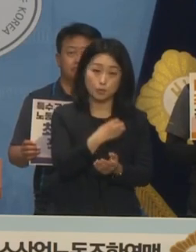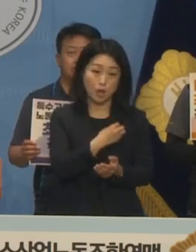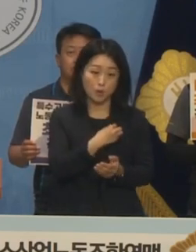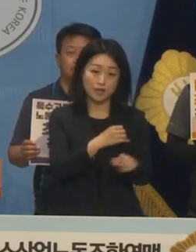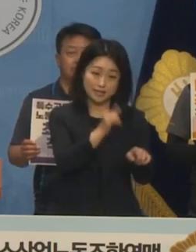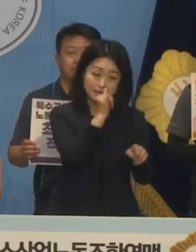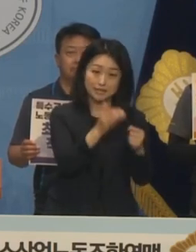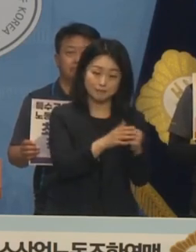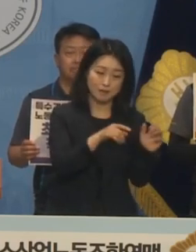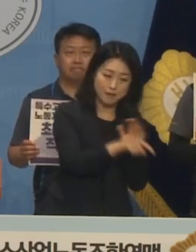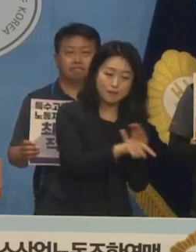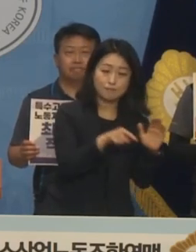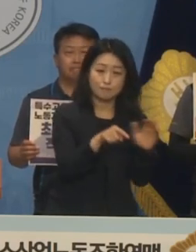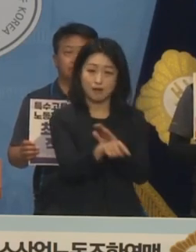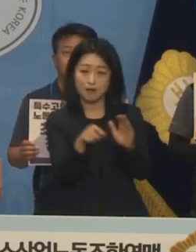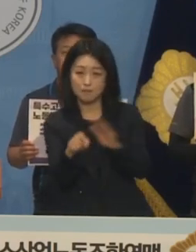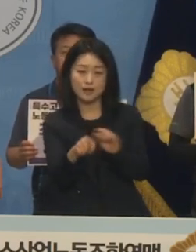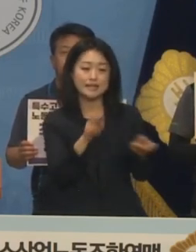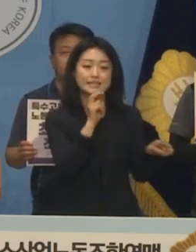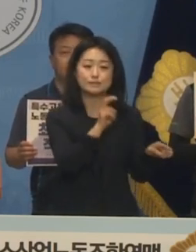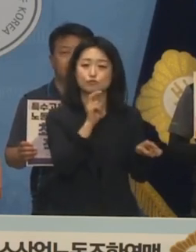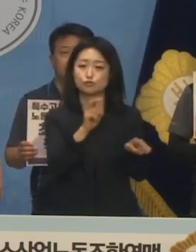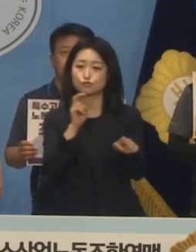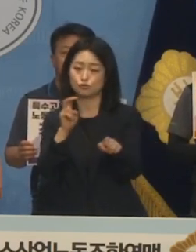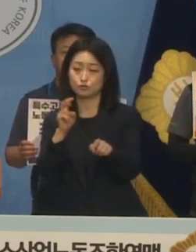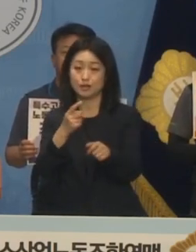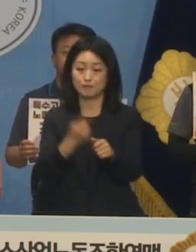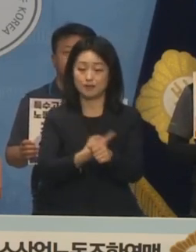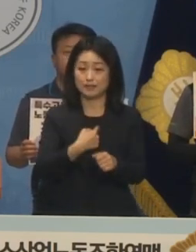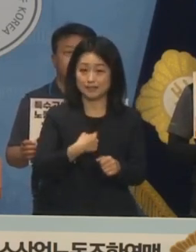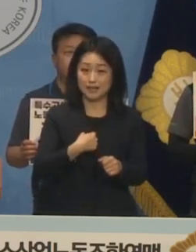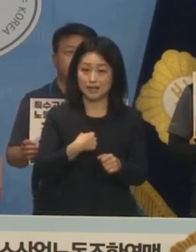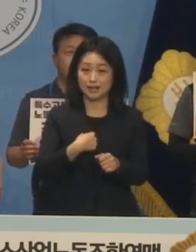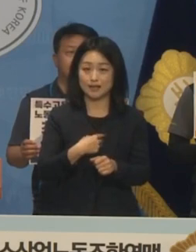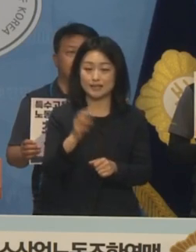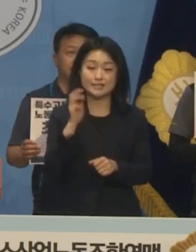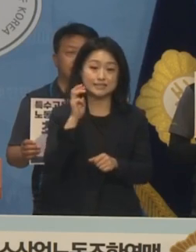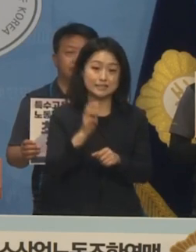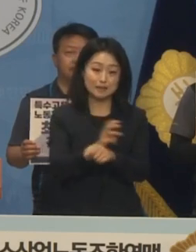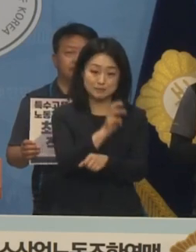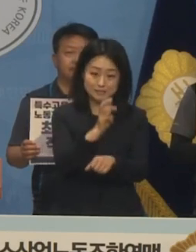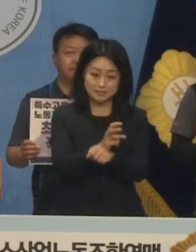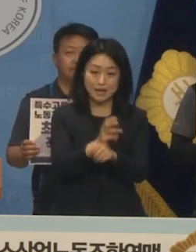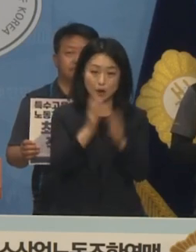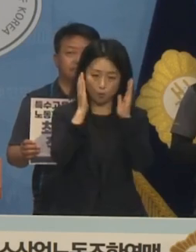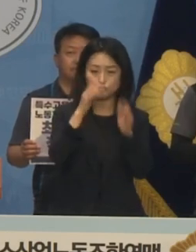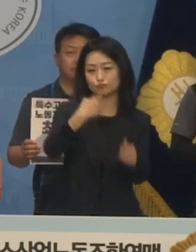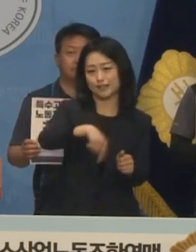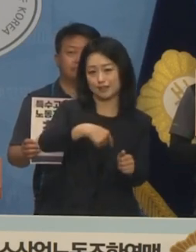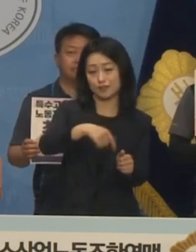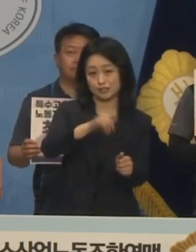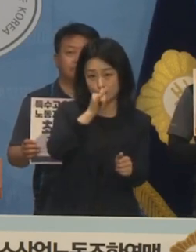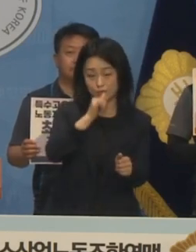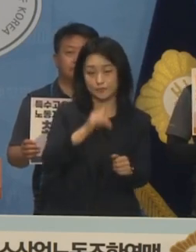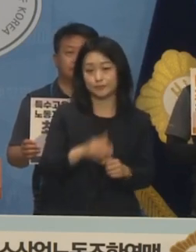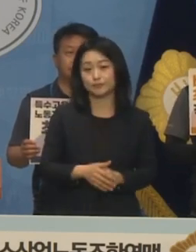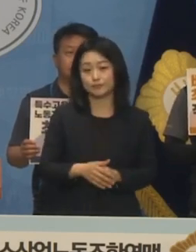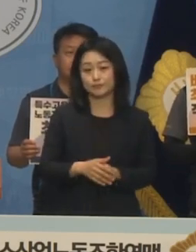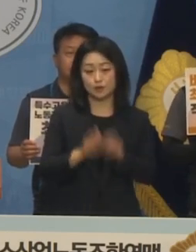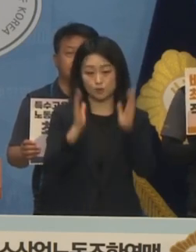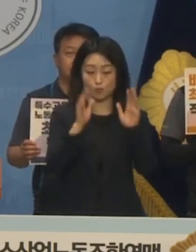없습니다. 그래서 직접 제 시급을 계산해 보았습니다. 저는 109과목을 주 5일에 나눠